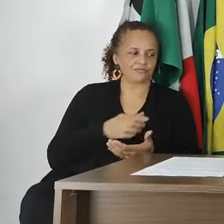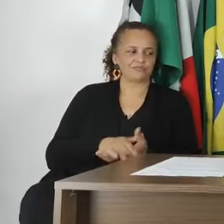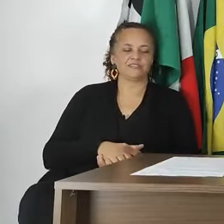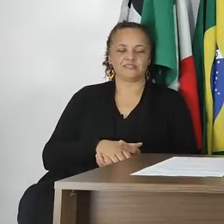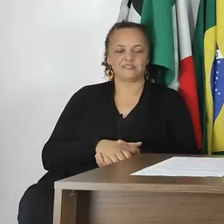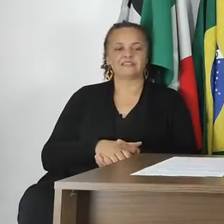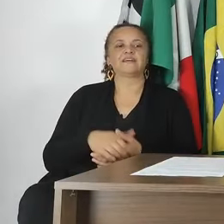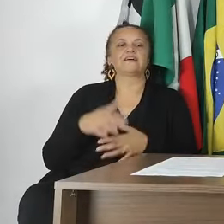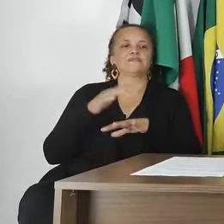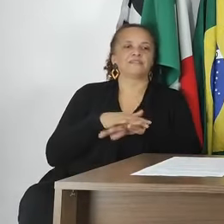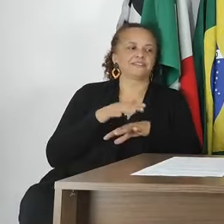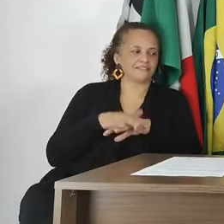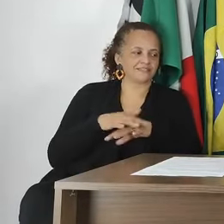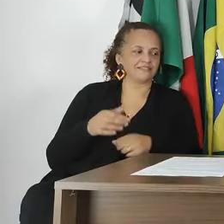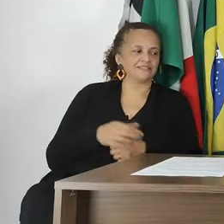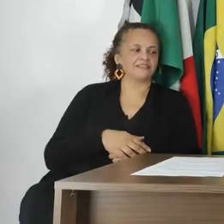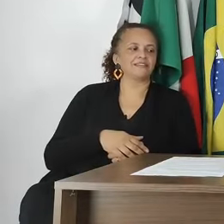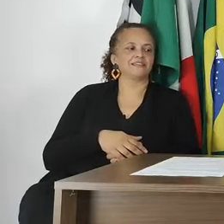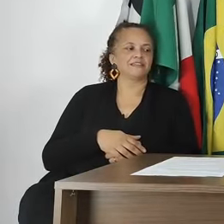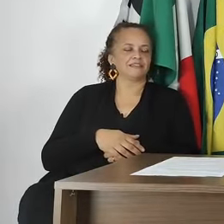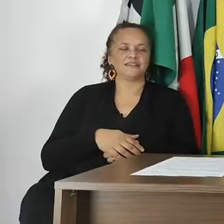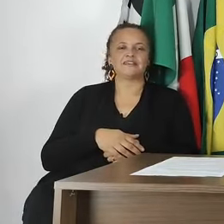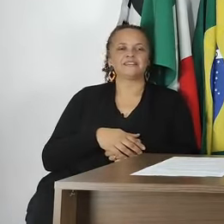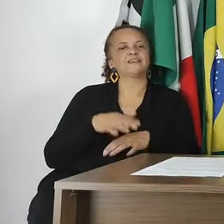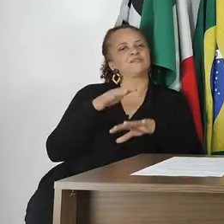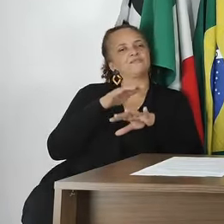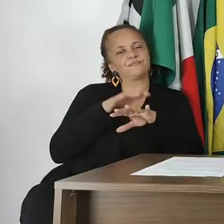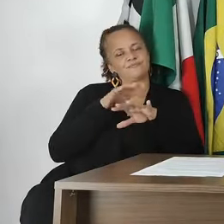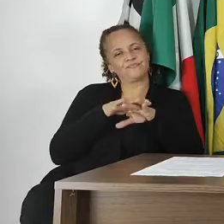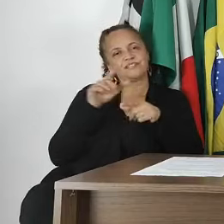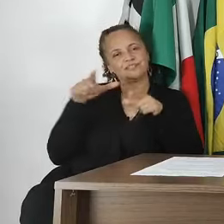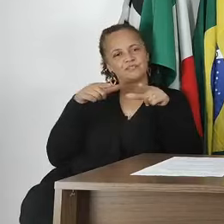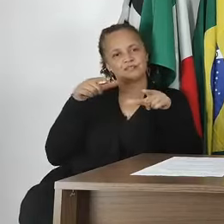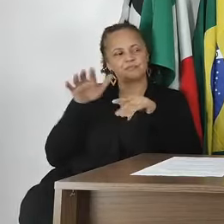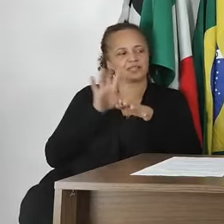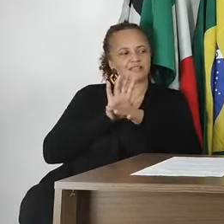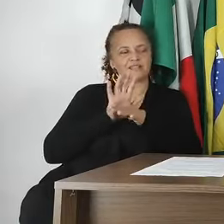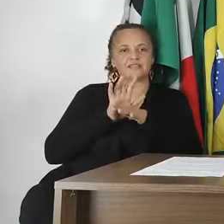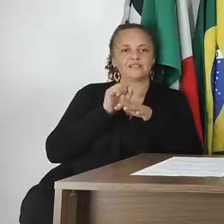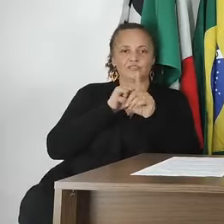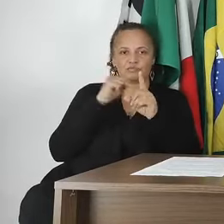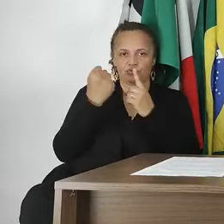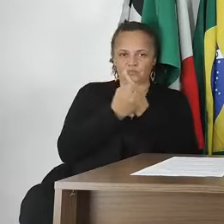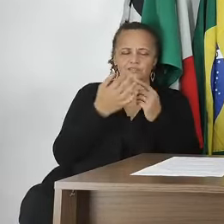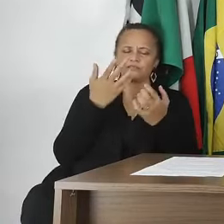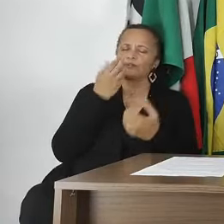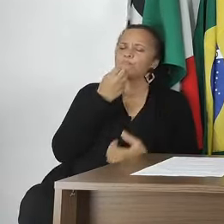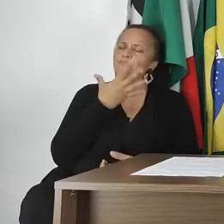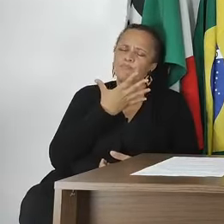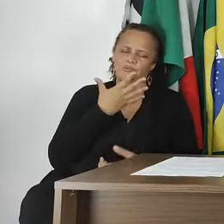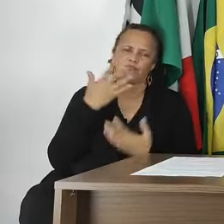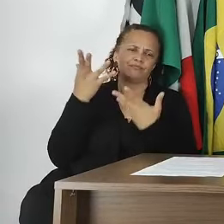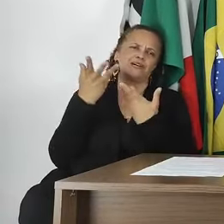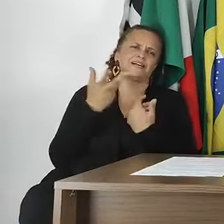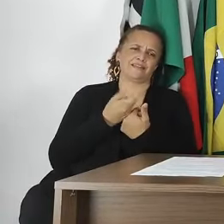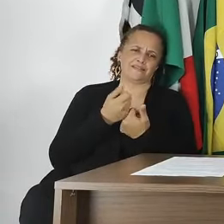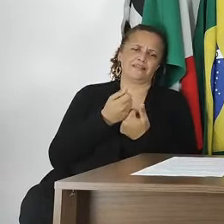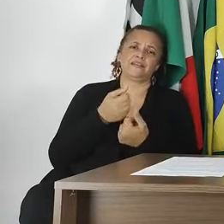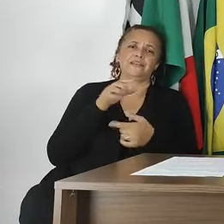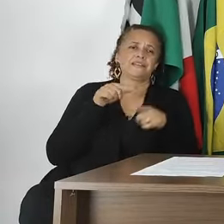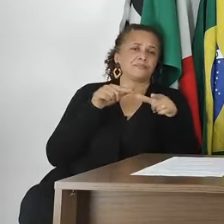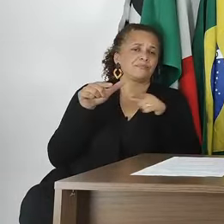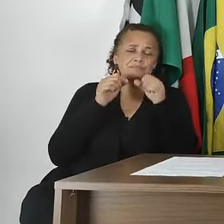vez mais a estar se aprimorando nesse trabalho social, que é um trabalho muito gostoso, que é um trabalho muito